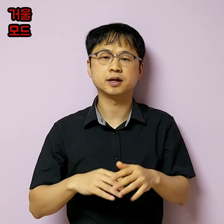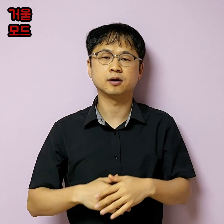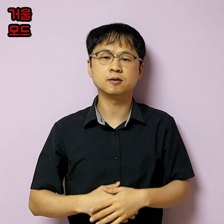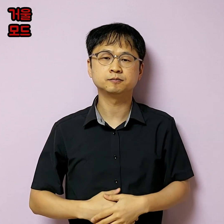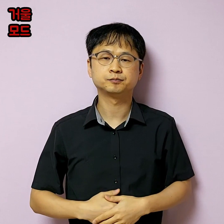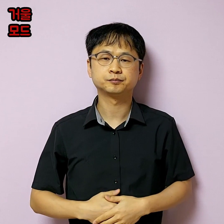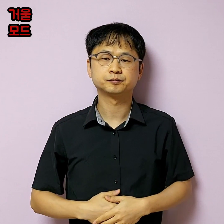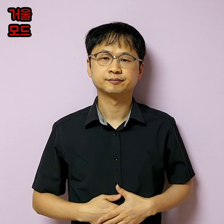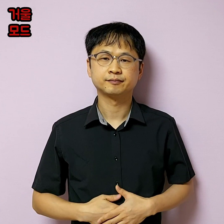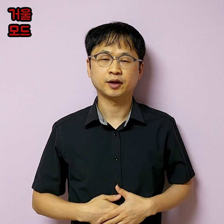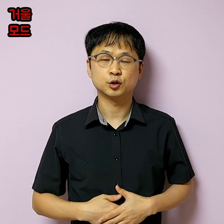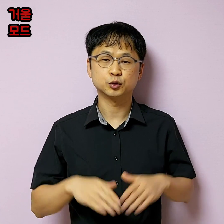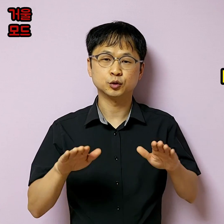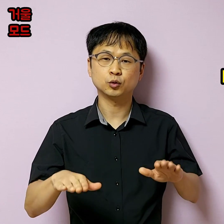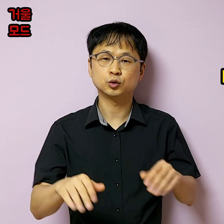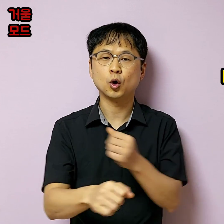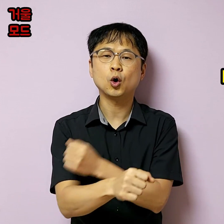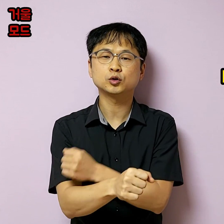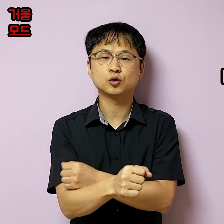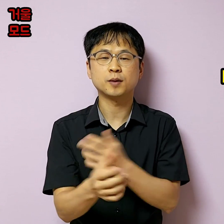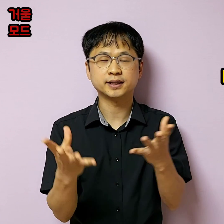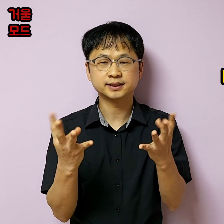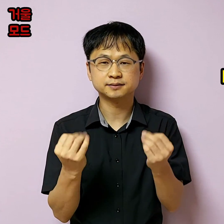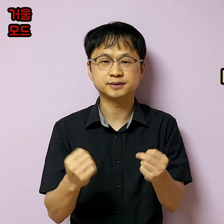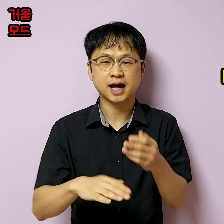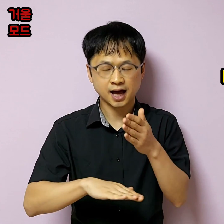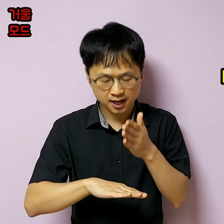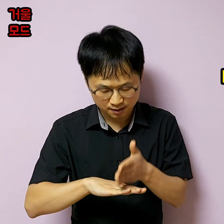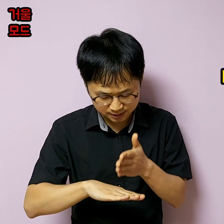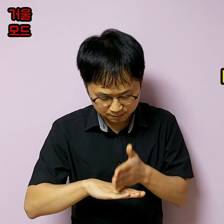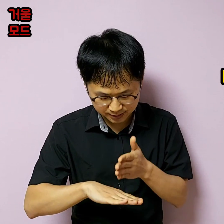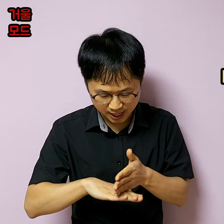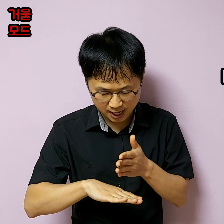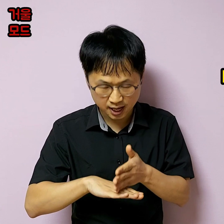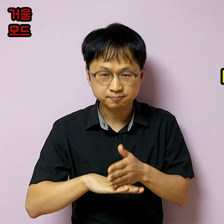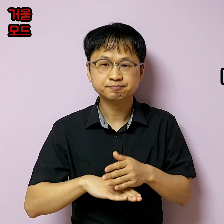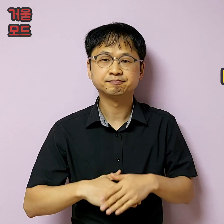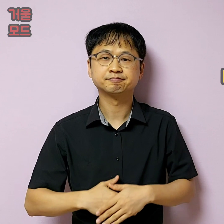다 배웠네요. 네, 여러분 오늘도 수고 많으셨습니다. 감사합니다.